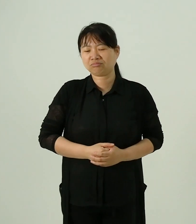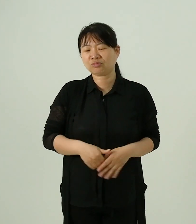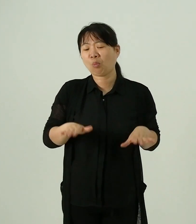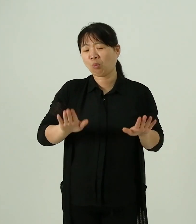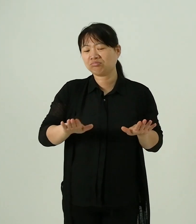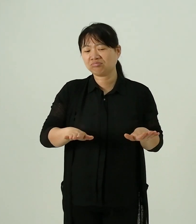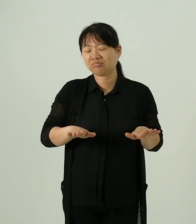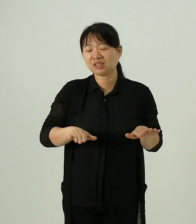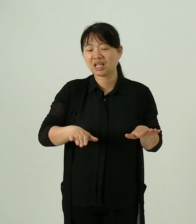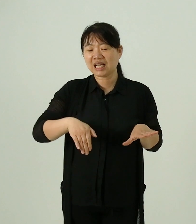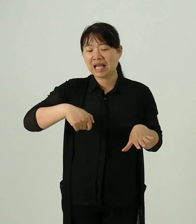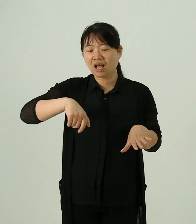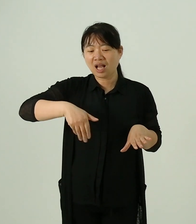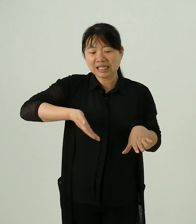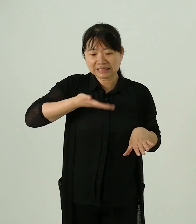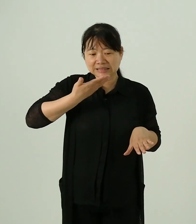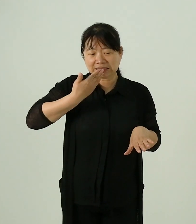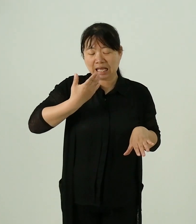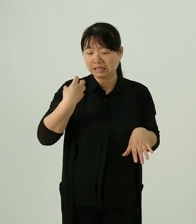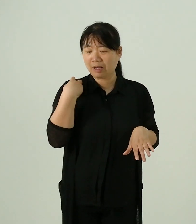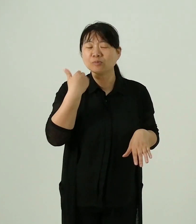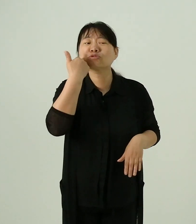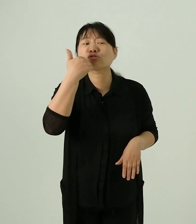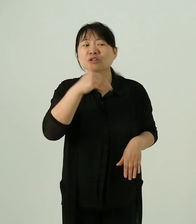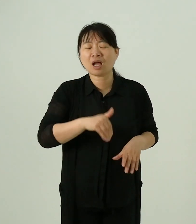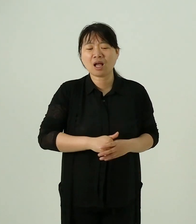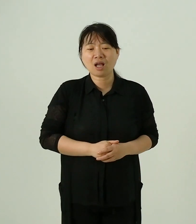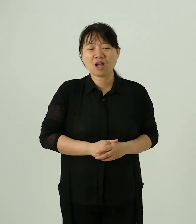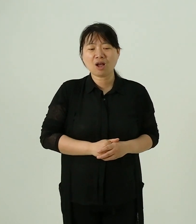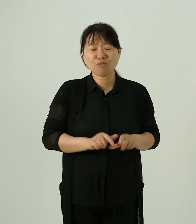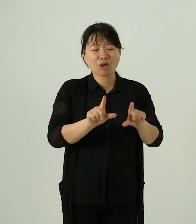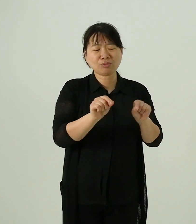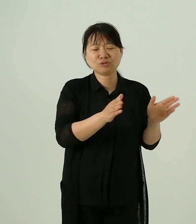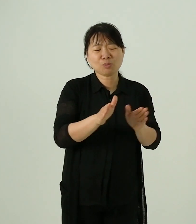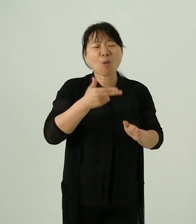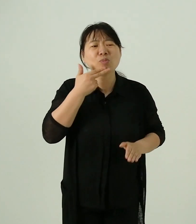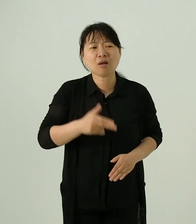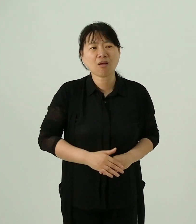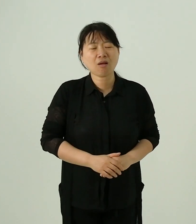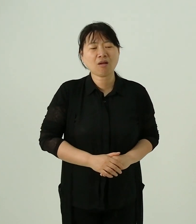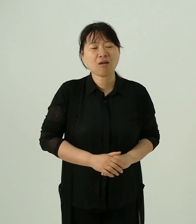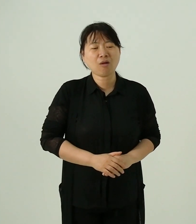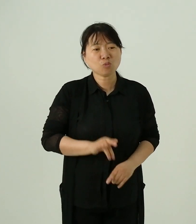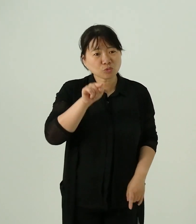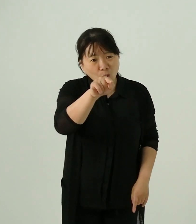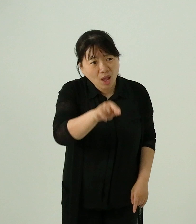오늘 이 식사 당번 누구야? 왜 안 챙겨왔어? 배시 너야?